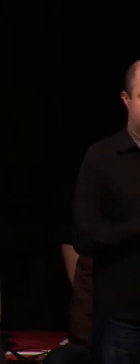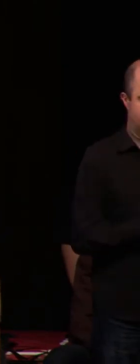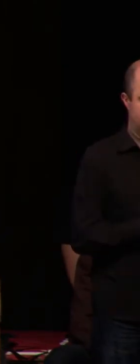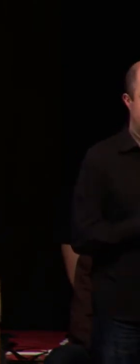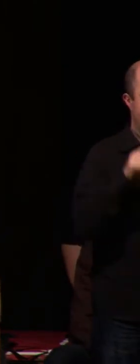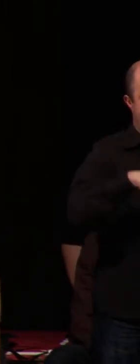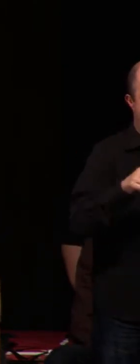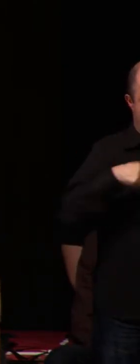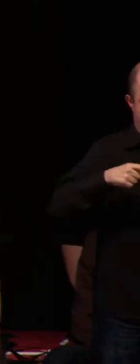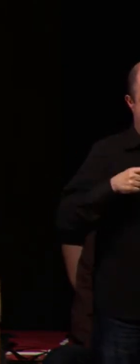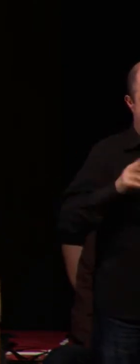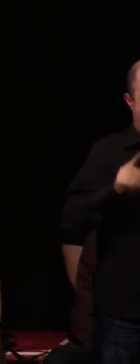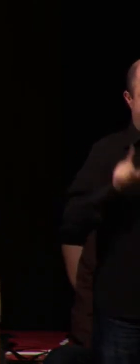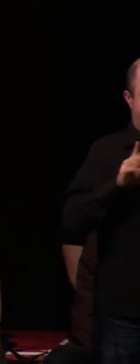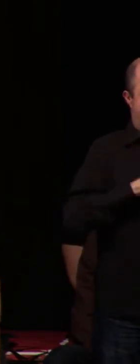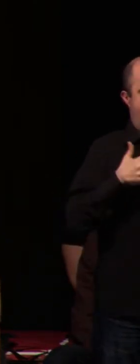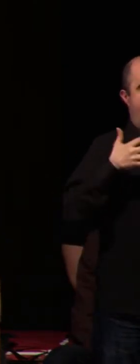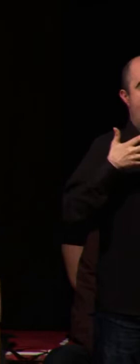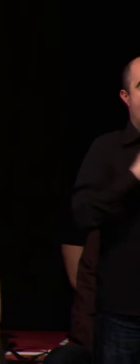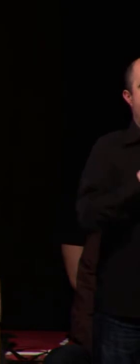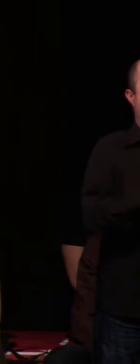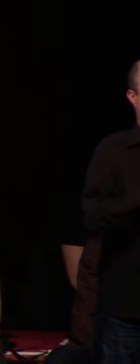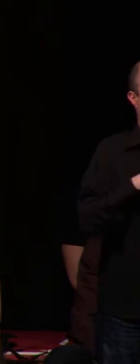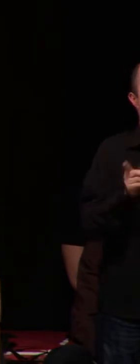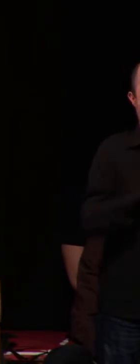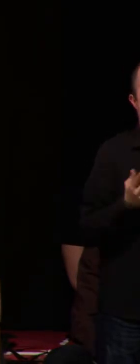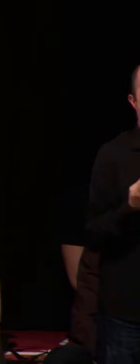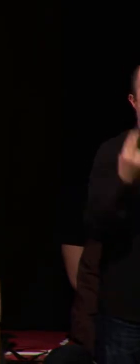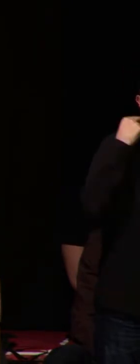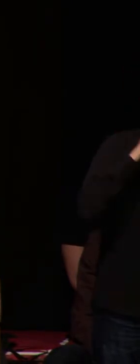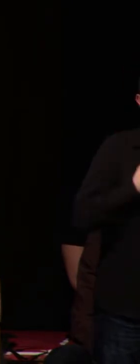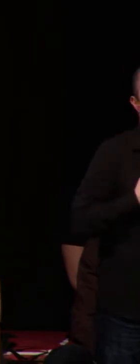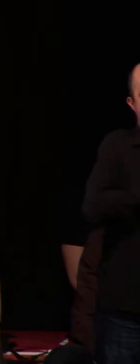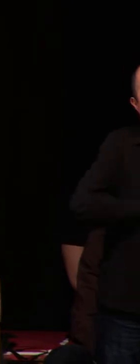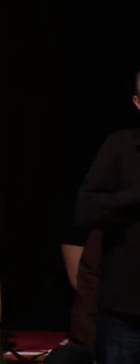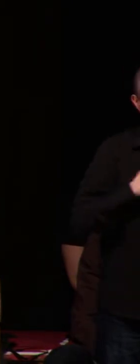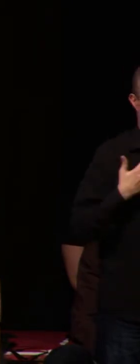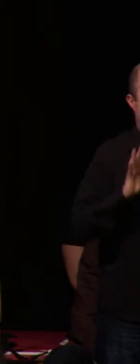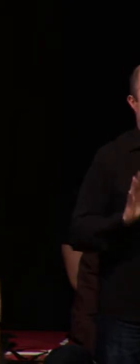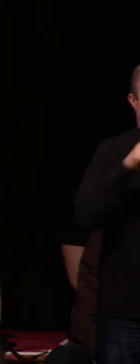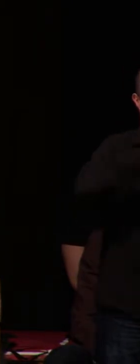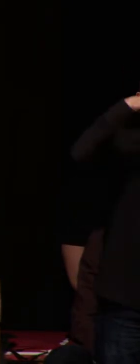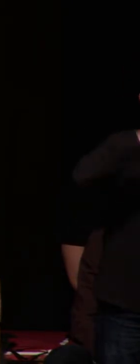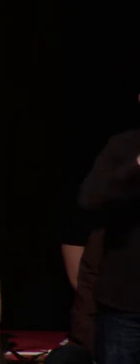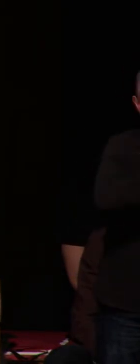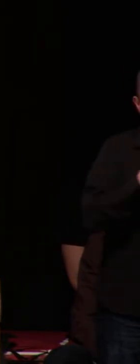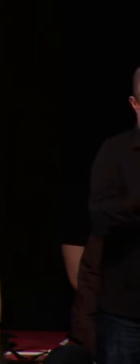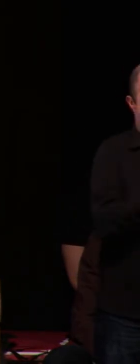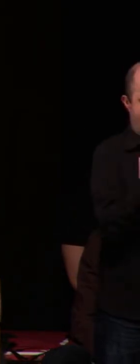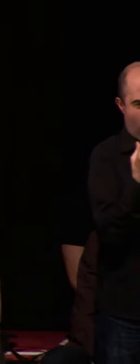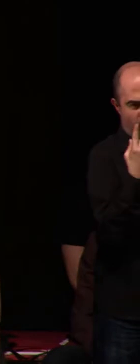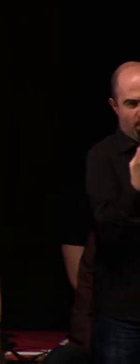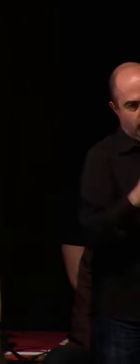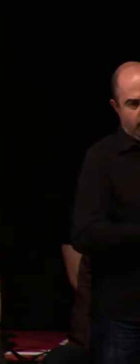també som lluita, i com som lluita no som ni autocomplaença, ni zones de confort, ni eufòria. Queda moltíssima feina per fer i